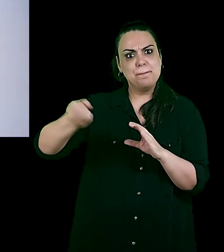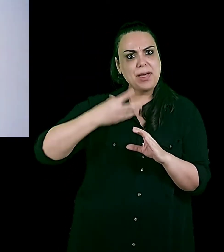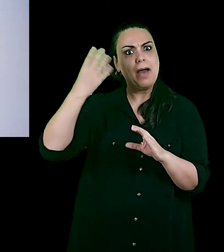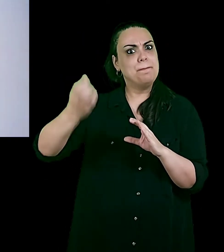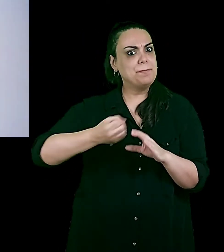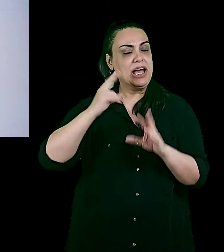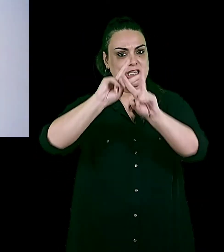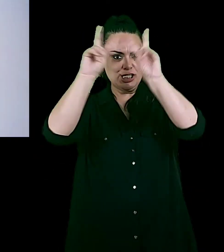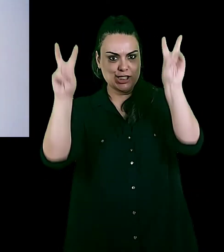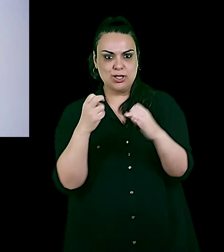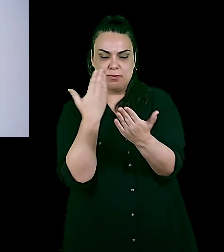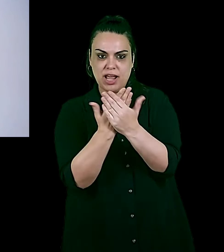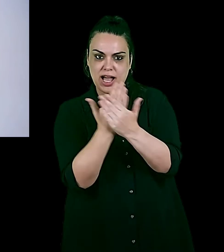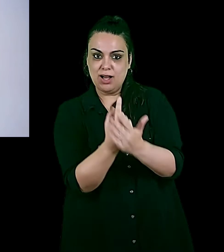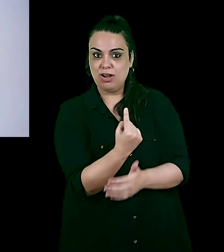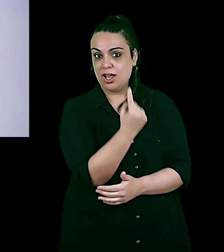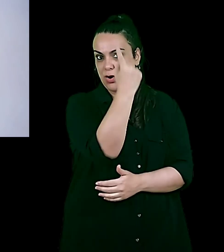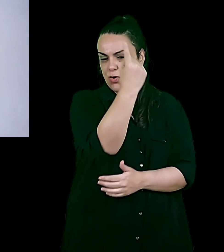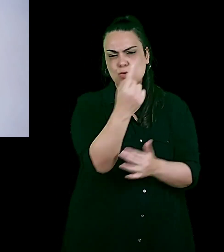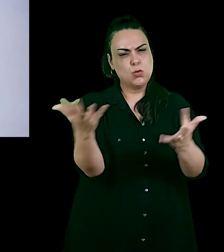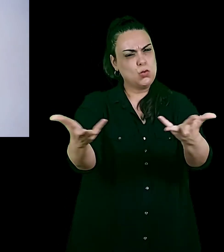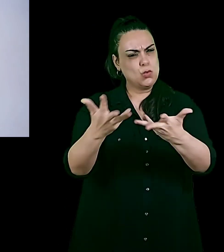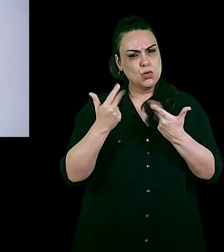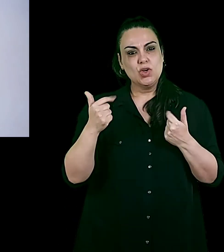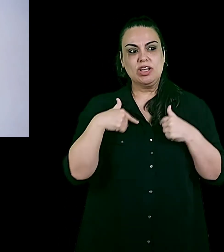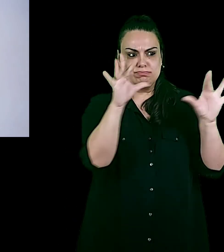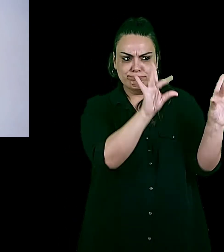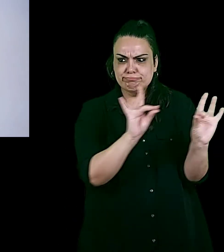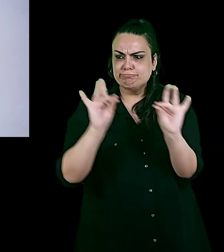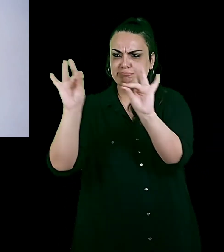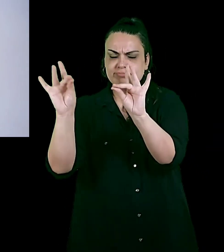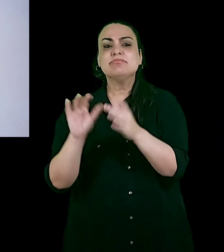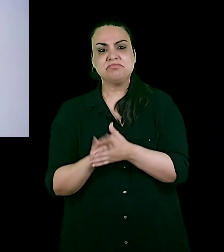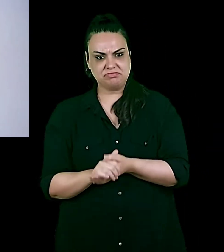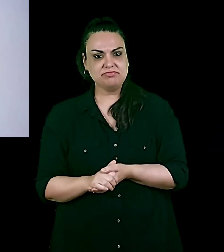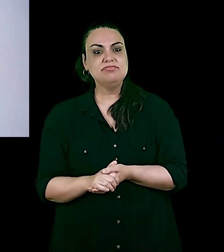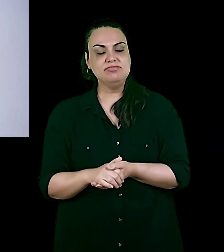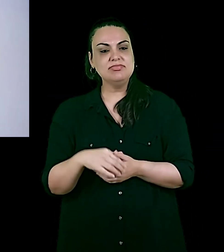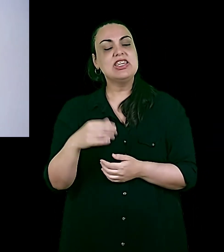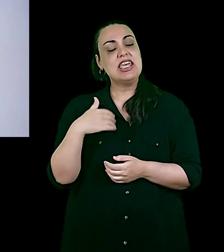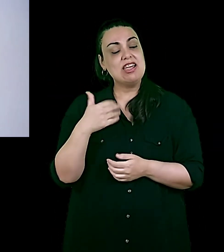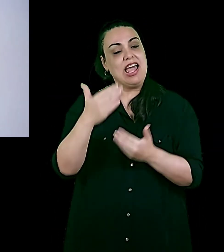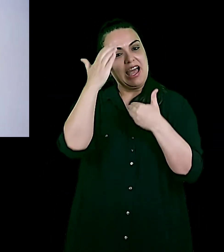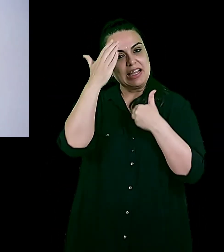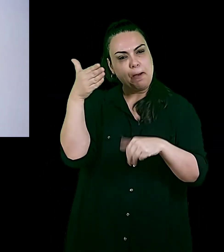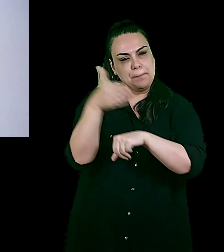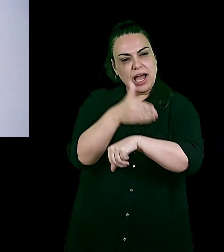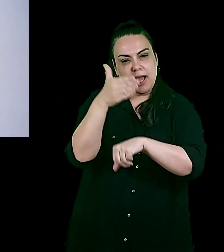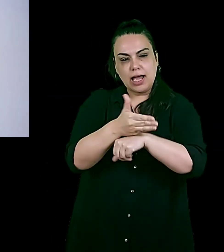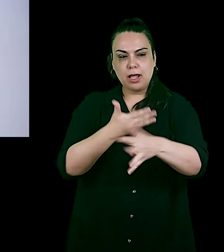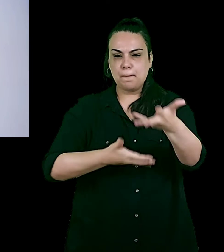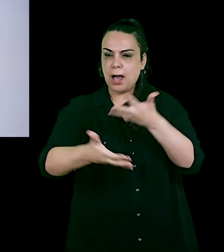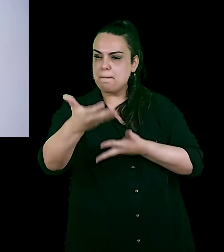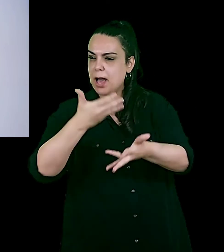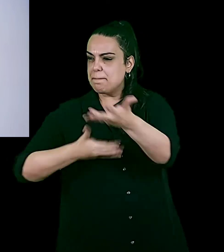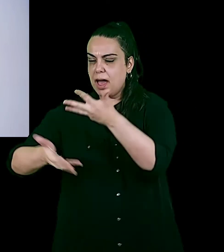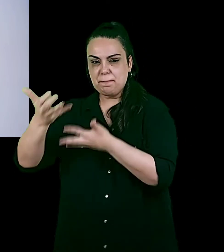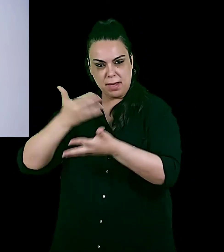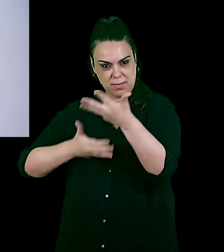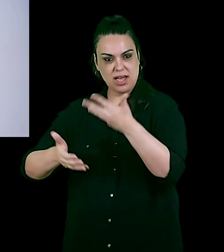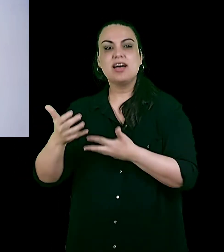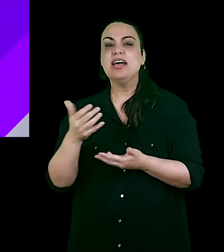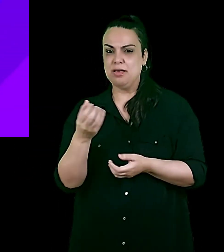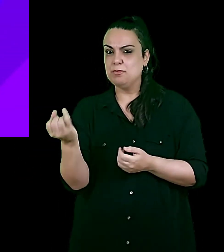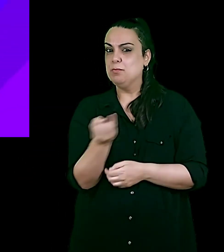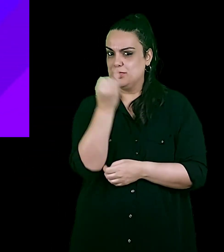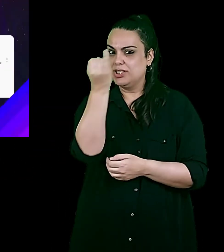Foi sensacional, foi incrível, nós destacamos alguns aqui e eu quero agradecer a participação e a interatividade de vocês, né? Isso faz